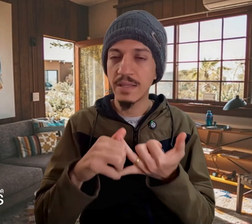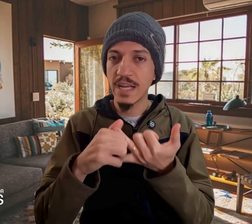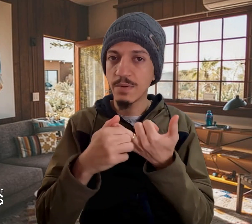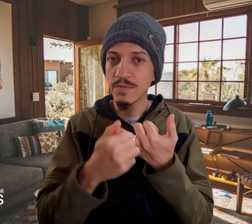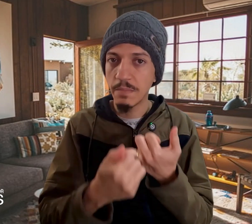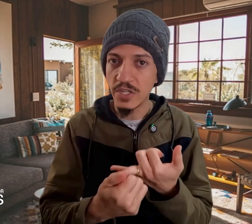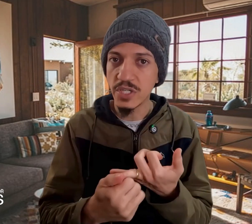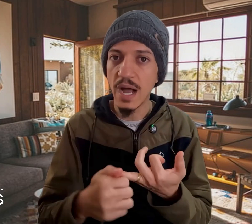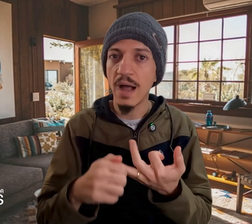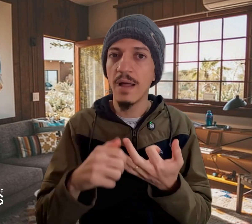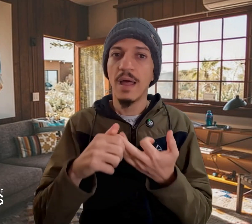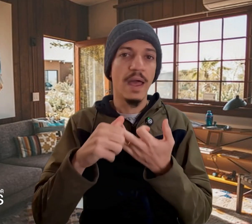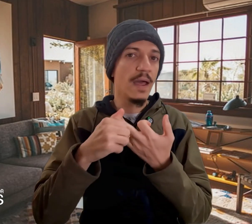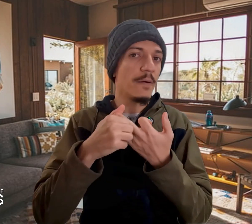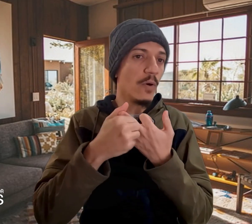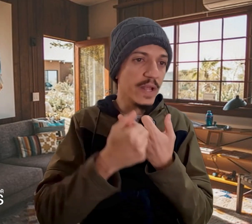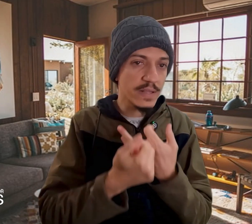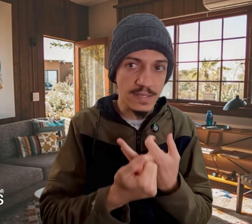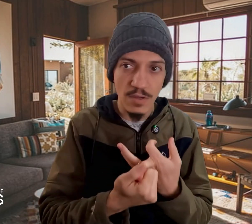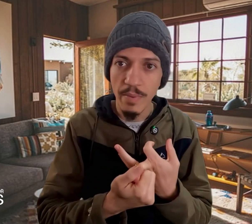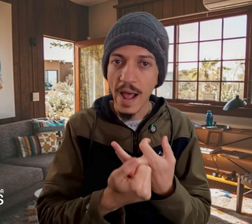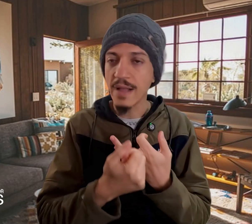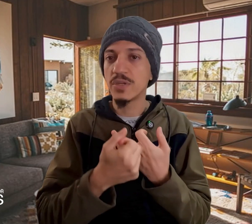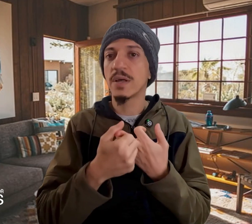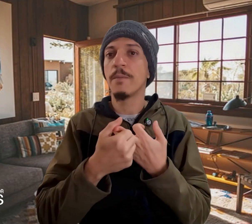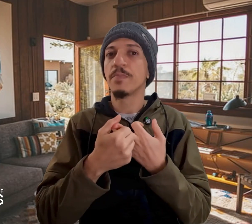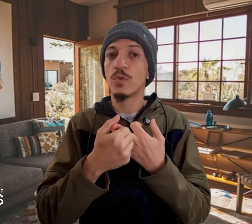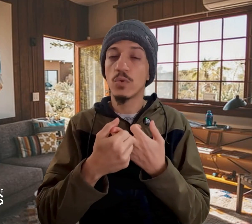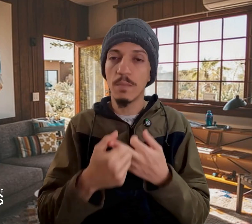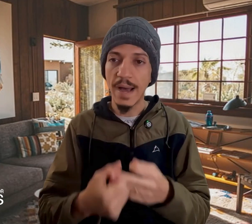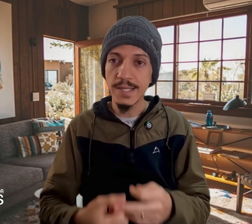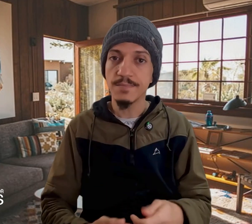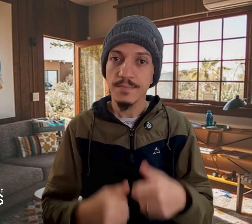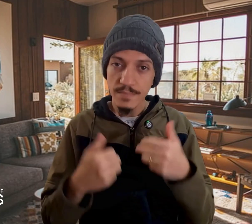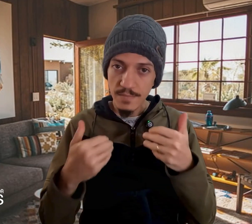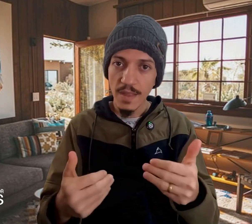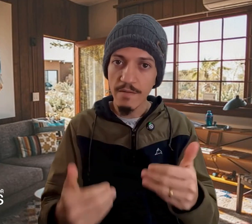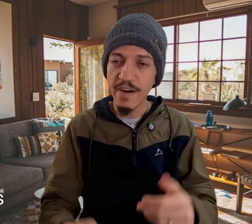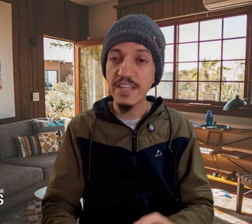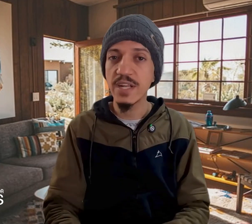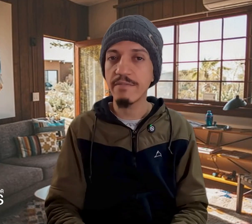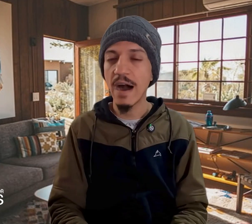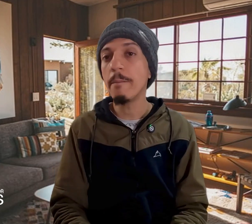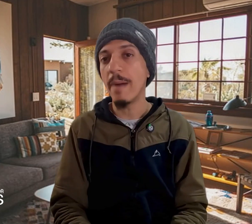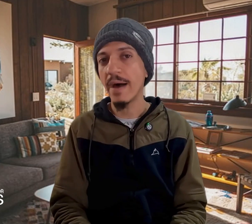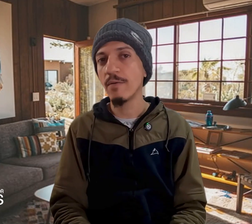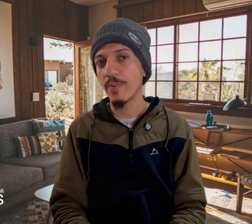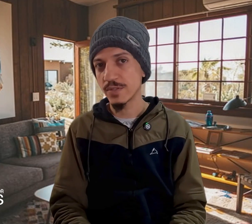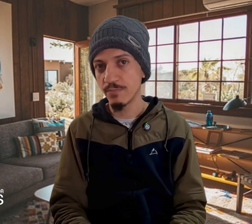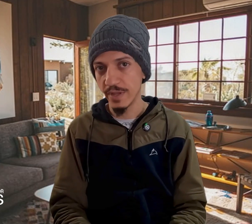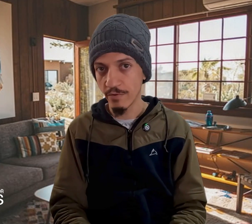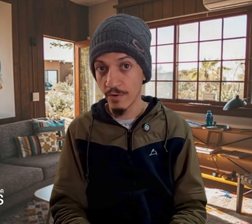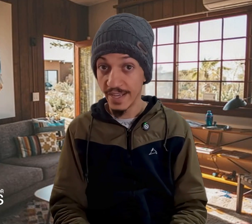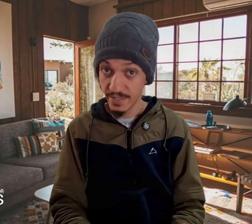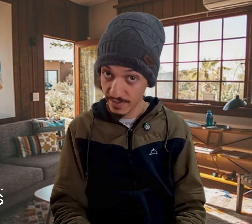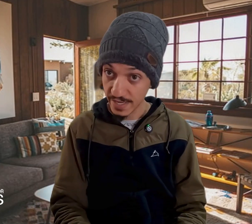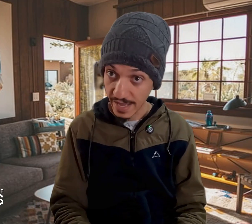você baixar, orientação prática e tudo mais, vai te levar para um próximo nível. E se você quer ter o